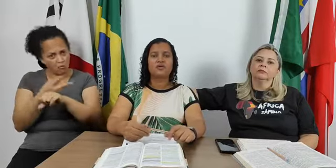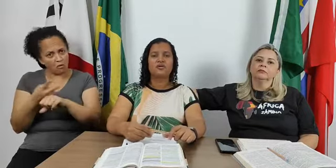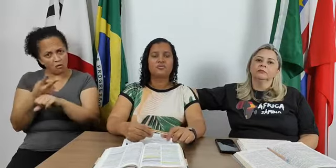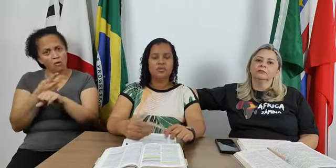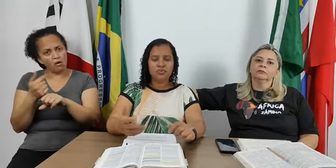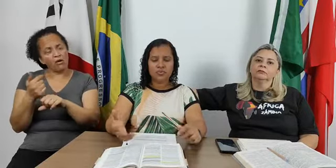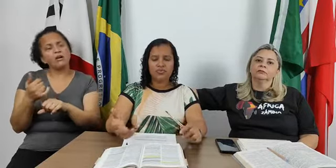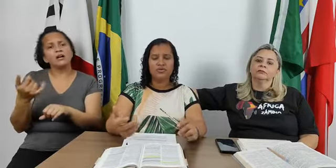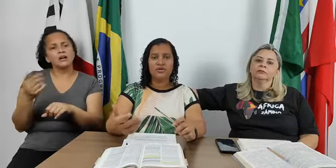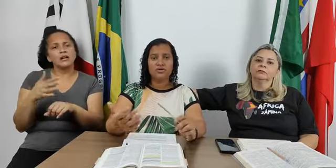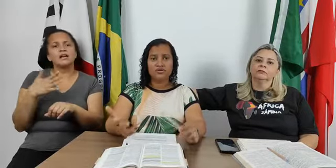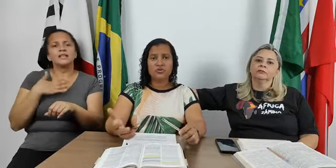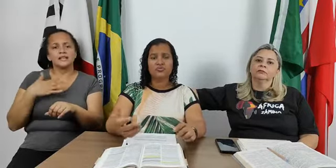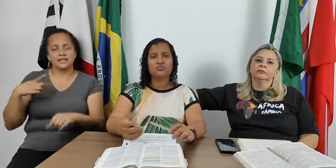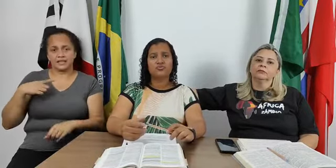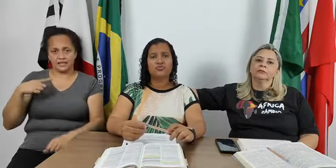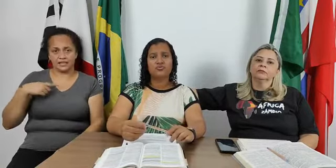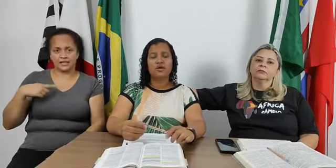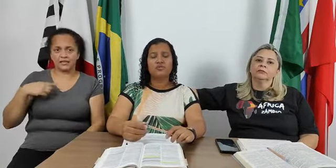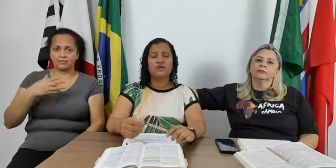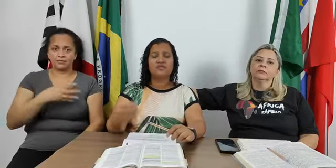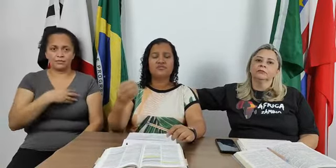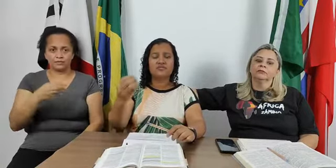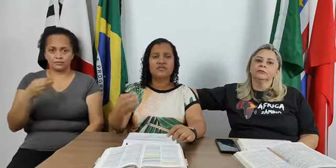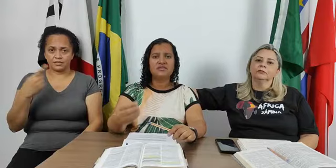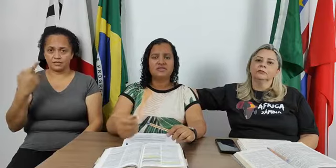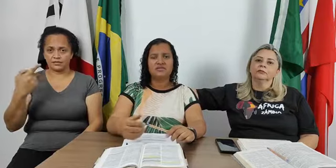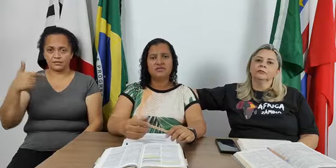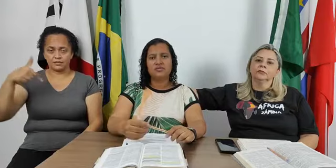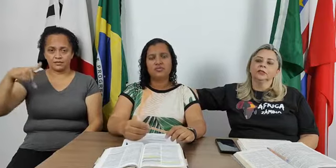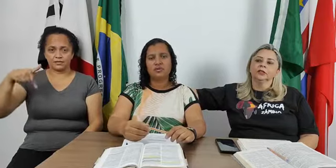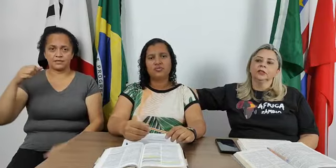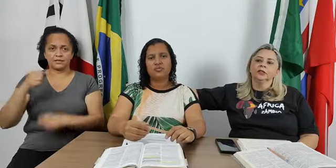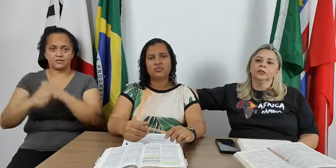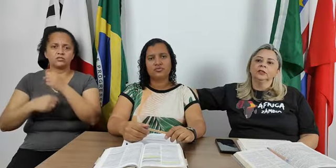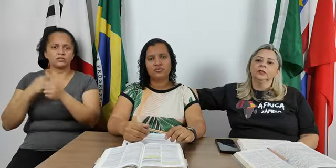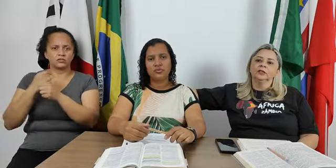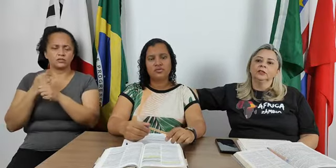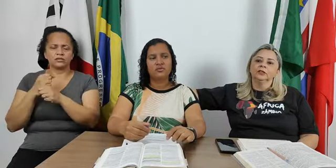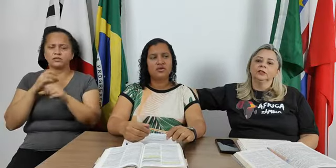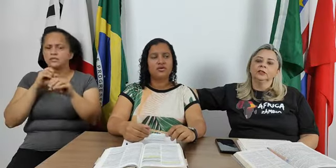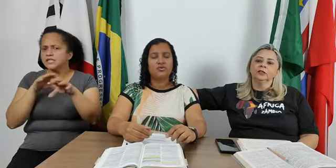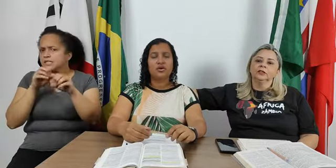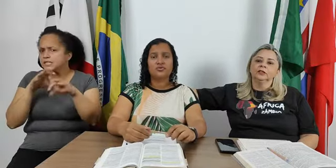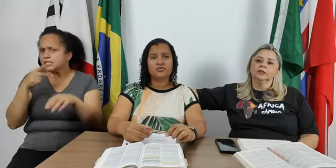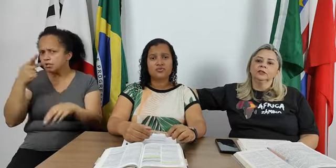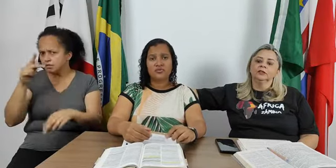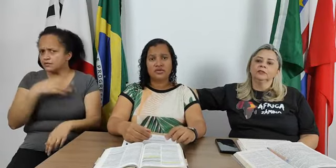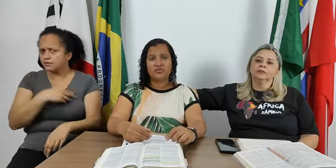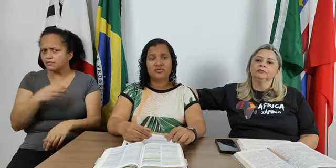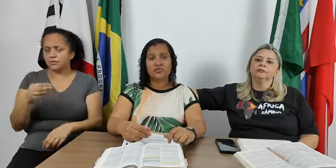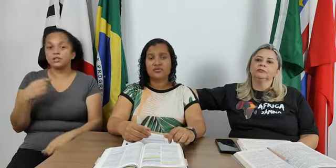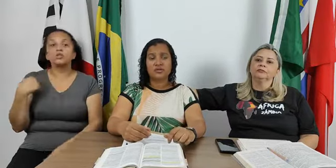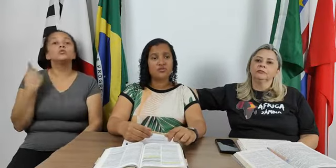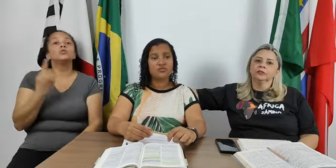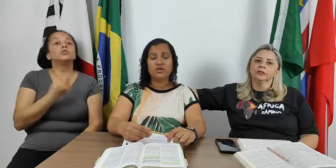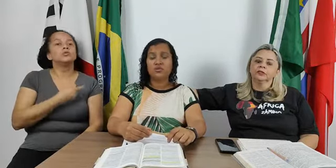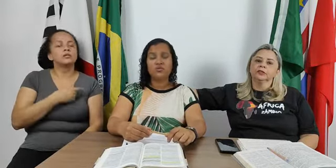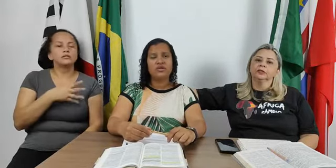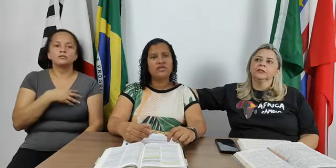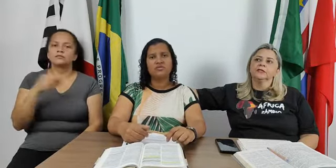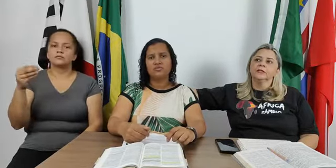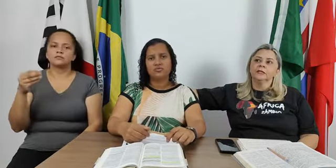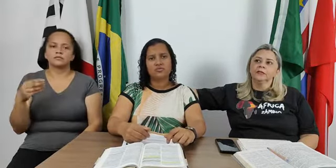anos. Me procura, eu te ajudo. Mas invista na vida espiritual do teu filho. Nossos filhos estão